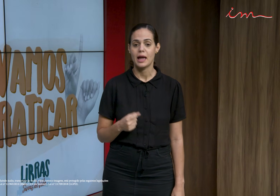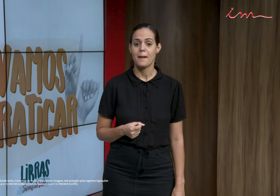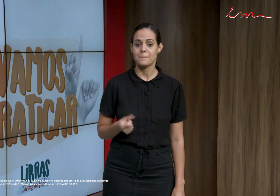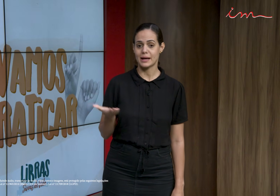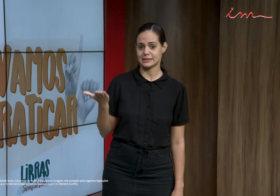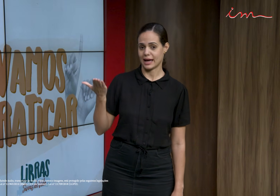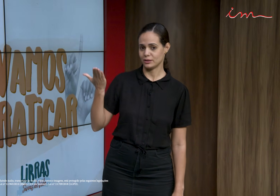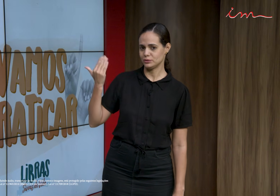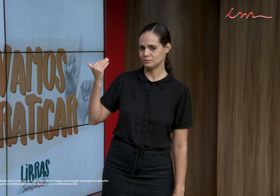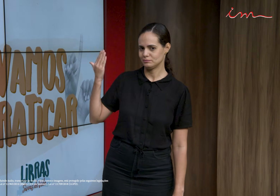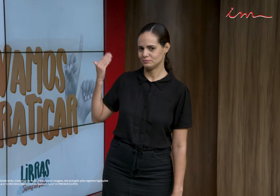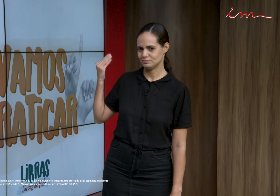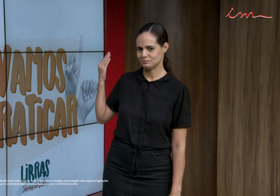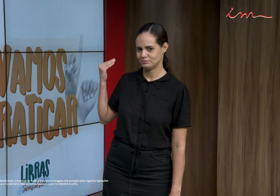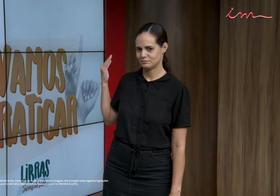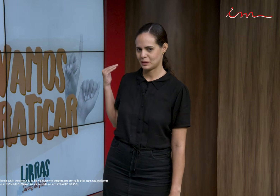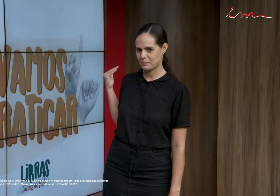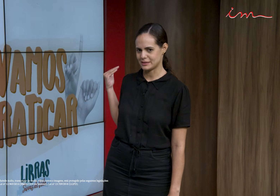sozinho. Passado,